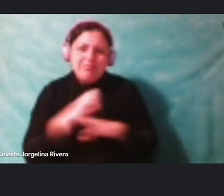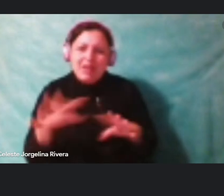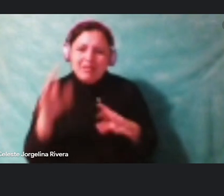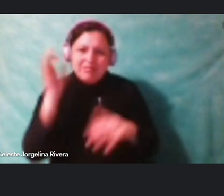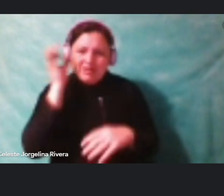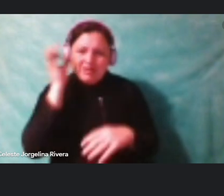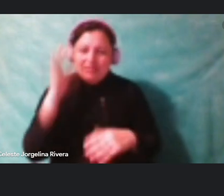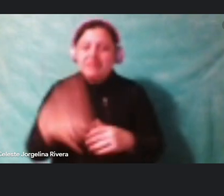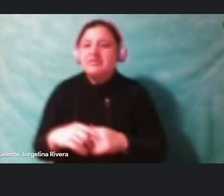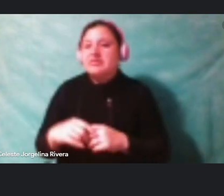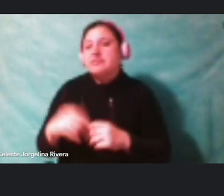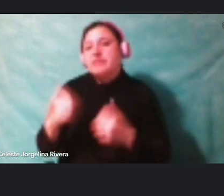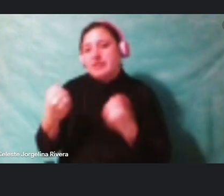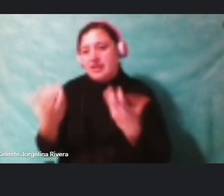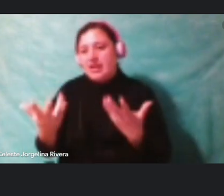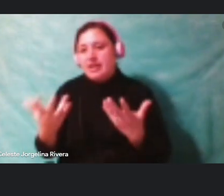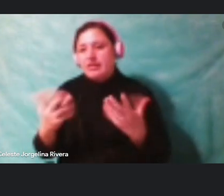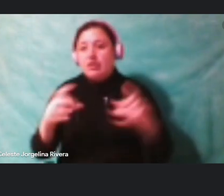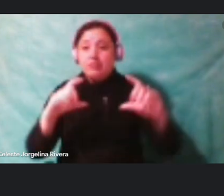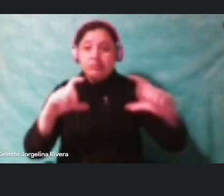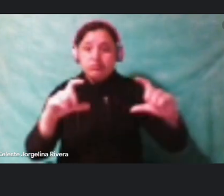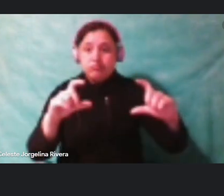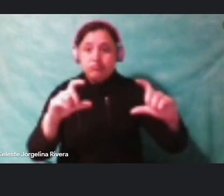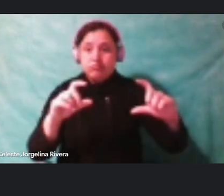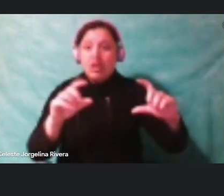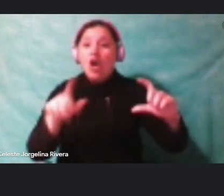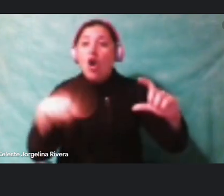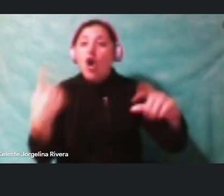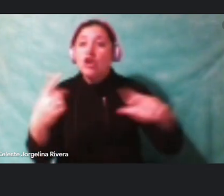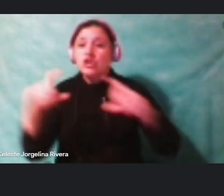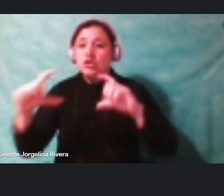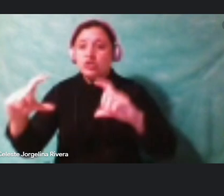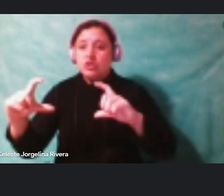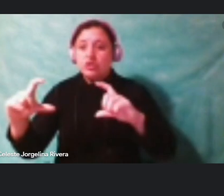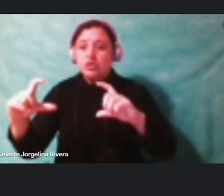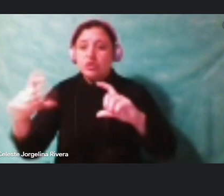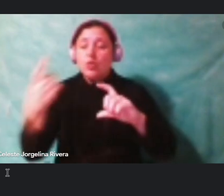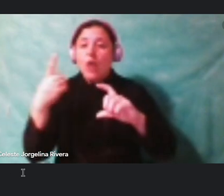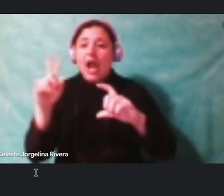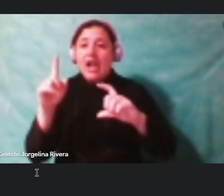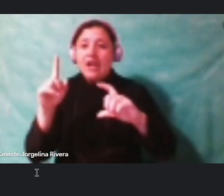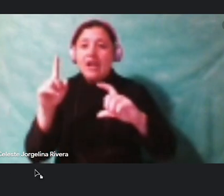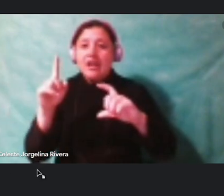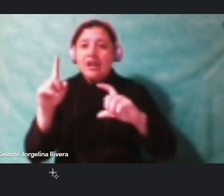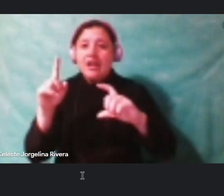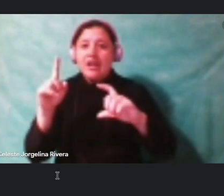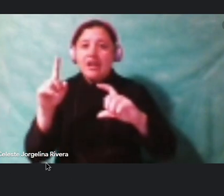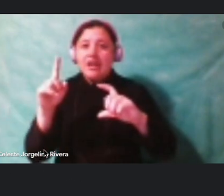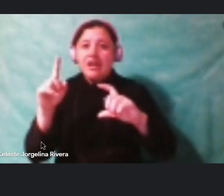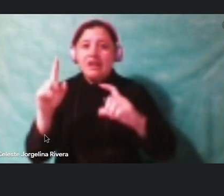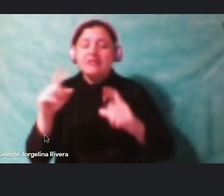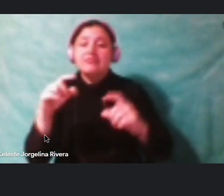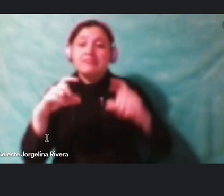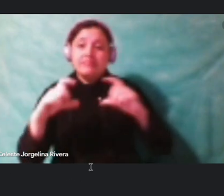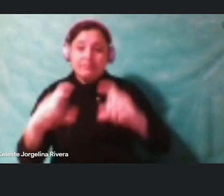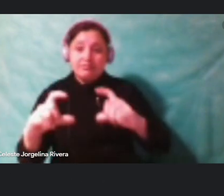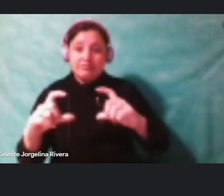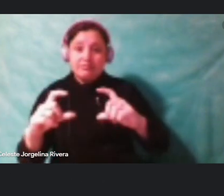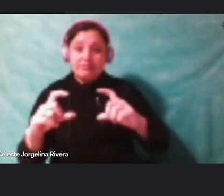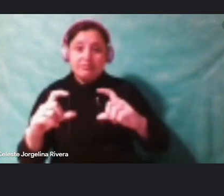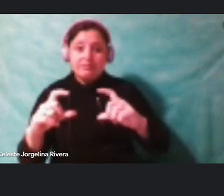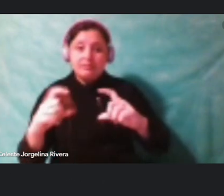abajo. Claro. ¿Y claro, después sí. ¿Qué sigue? Artificial inteligencia. Muy bien. ¿Y